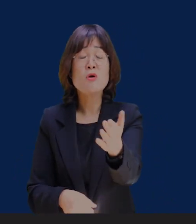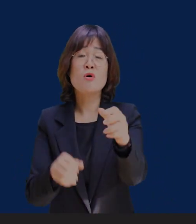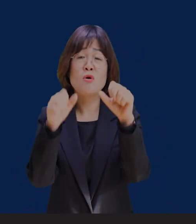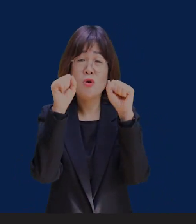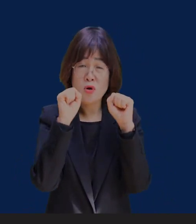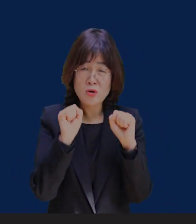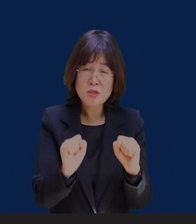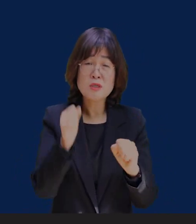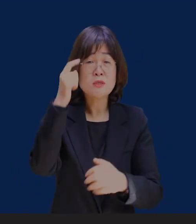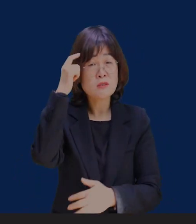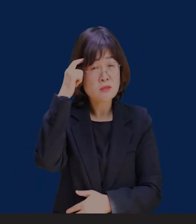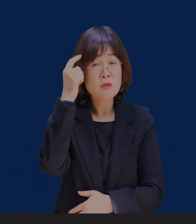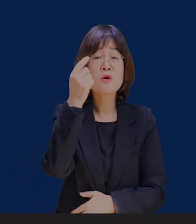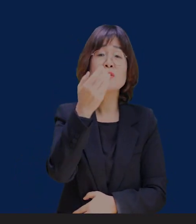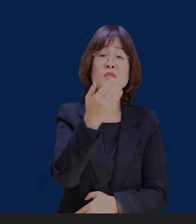너